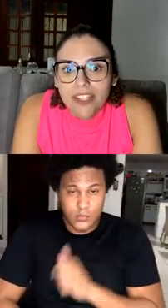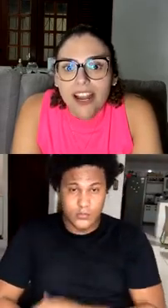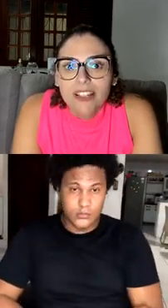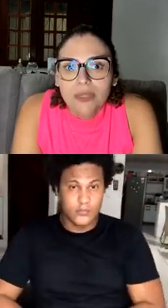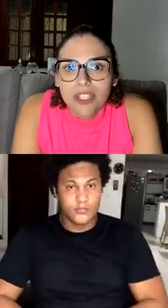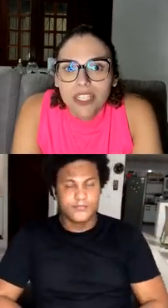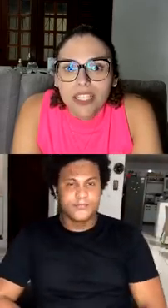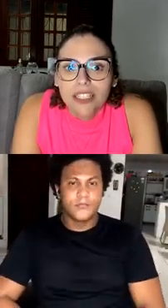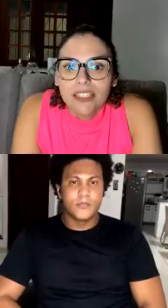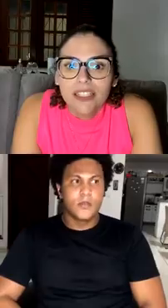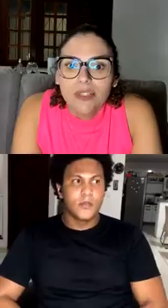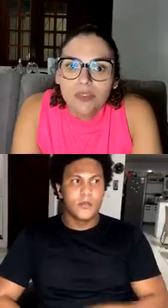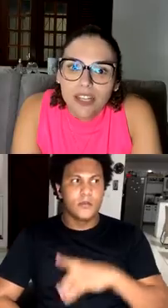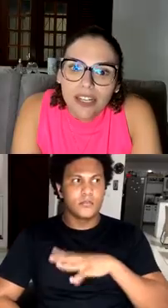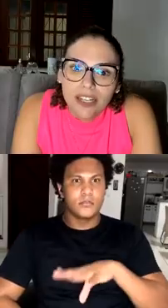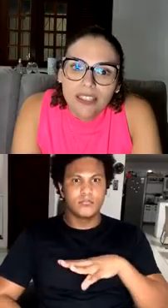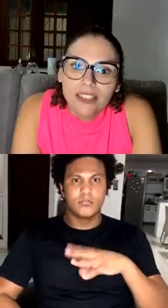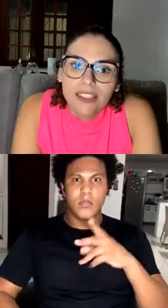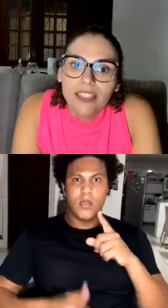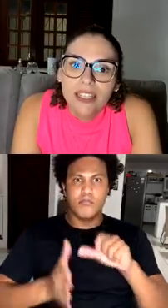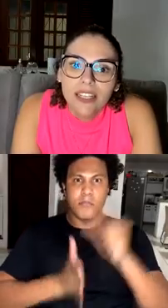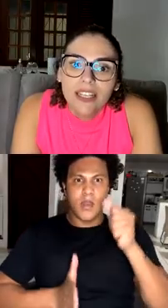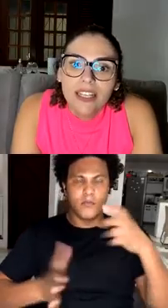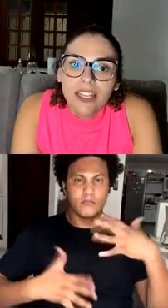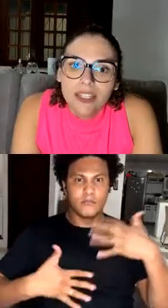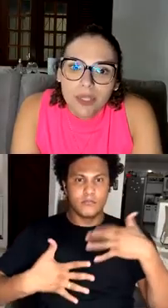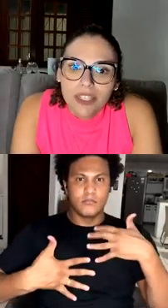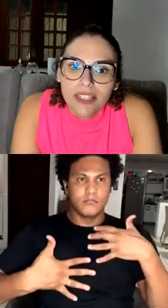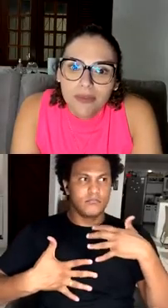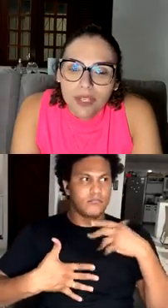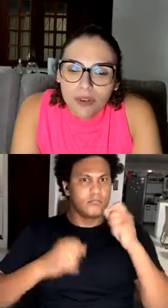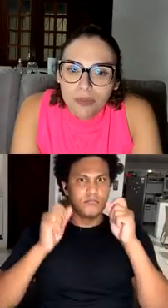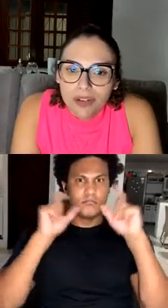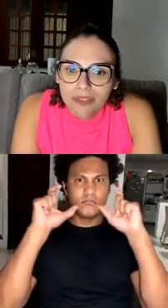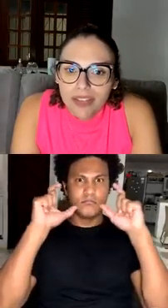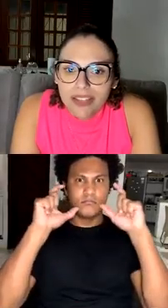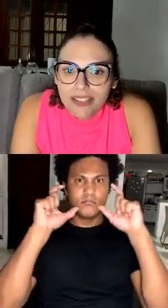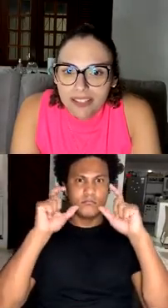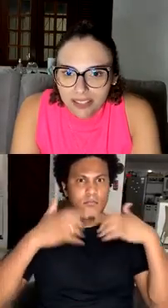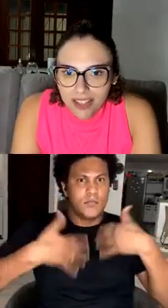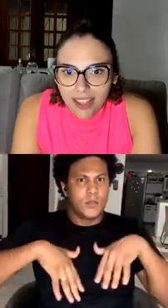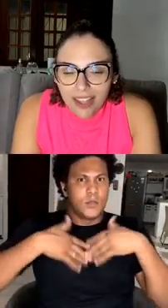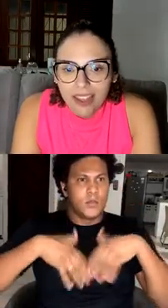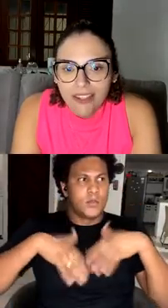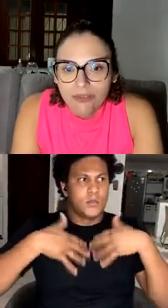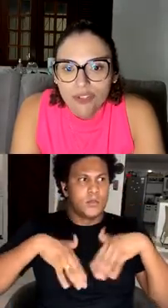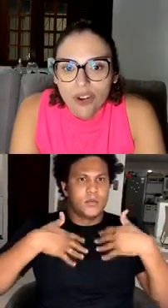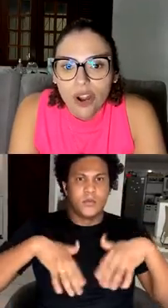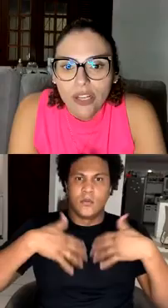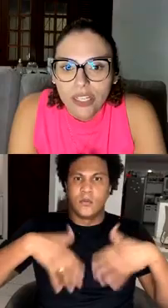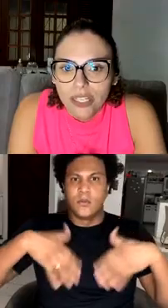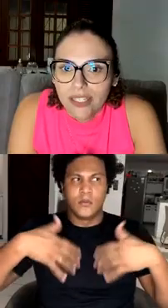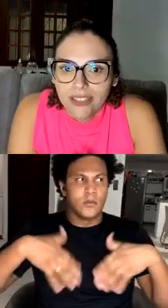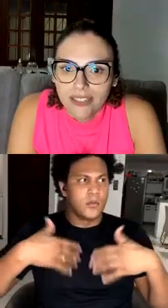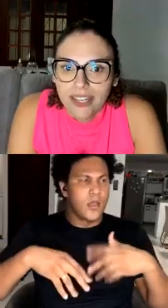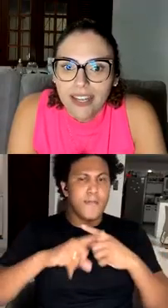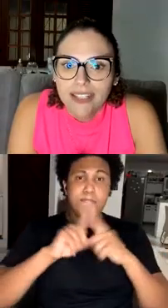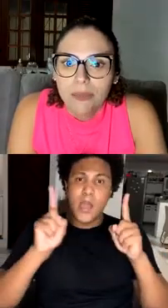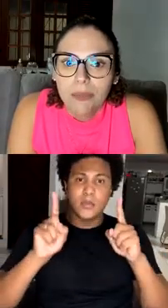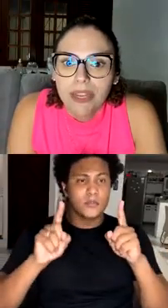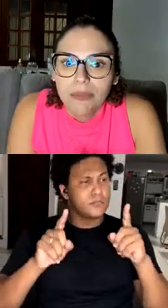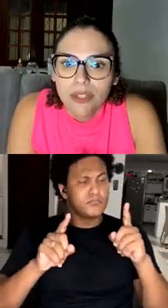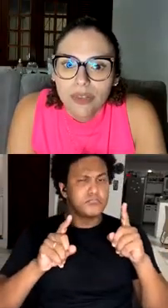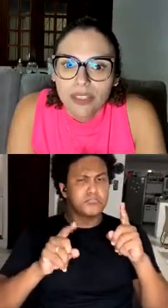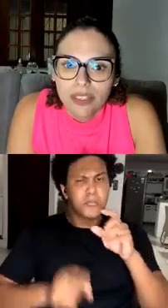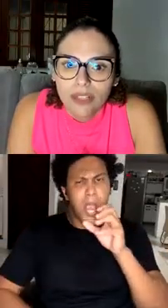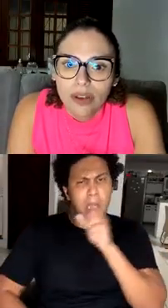Geralmente, as meninas, as mulheres, as meninas que menstruam a primeira vez, né, é um choque, né? Essa